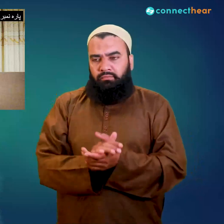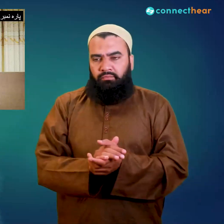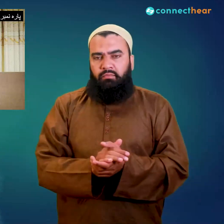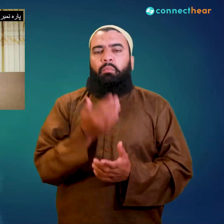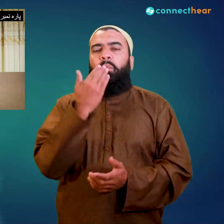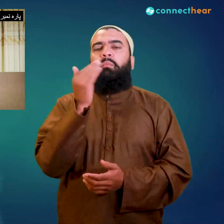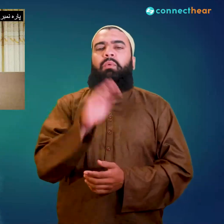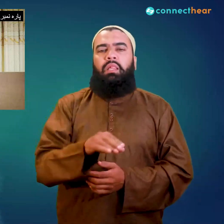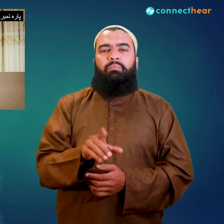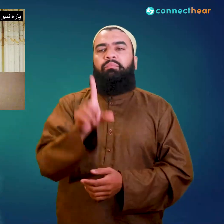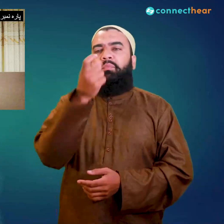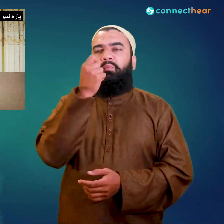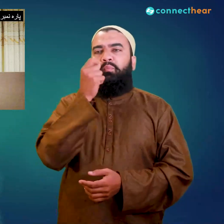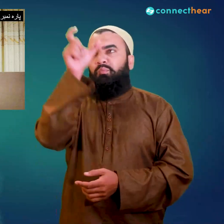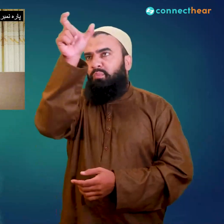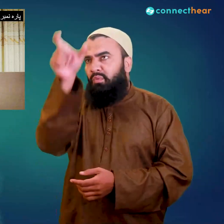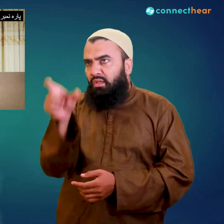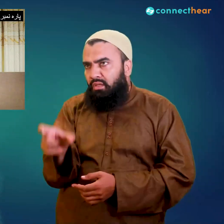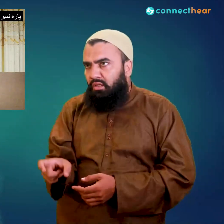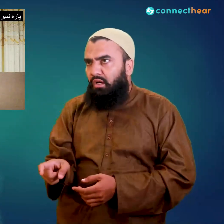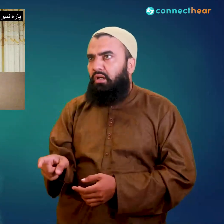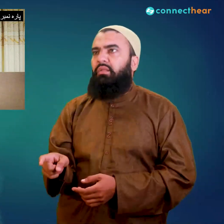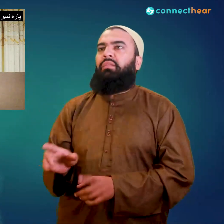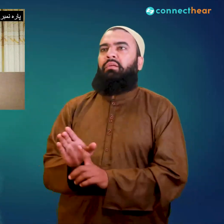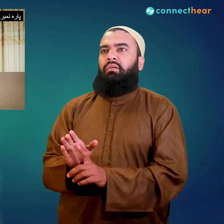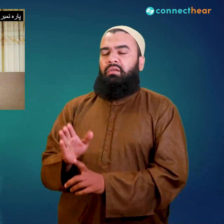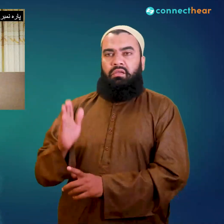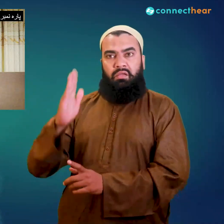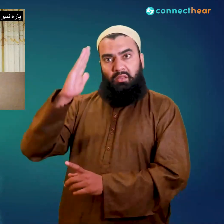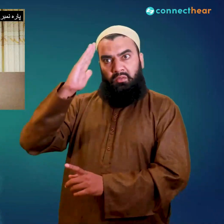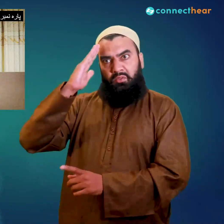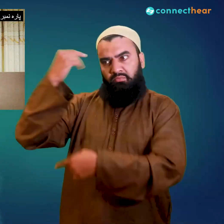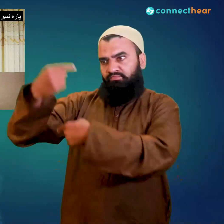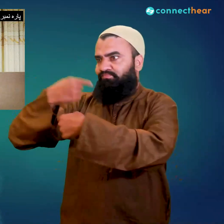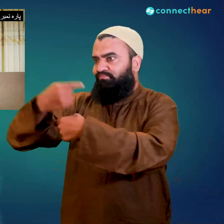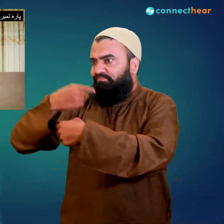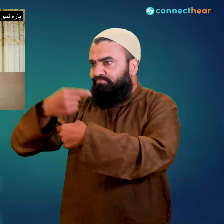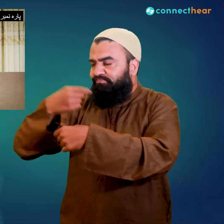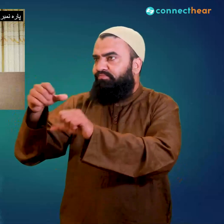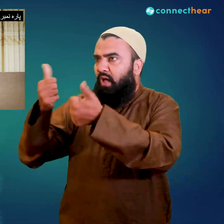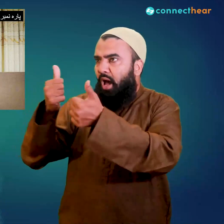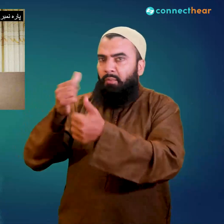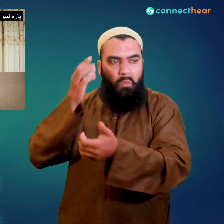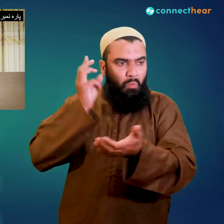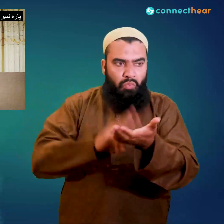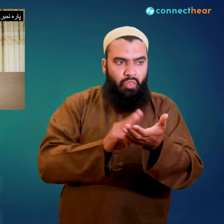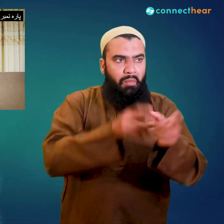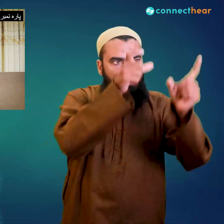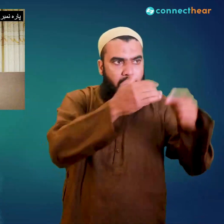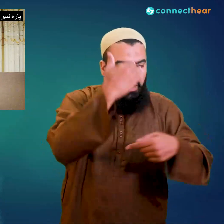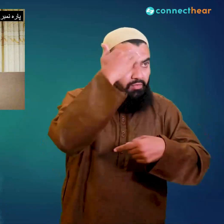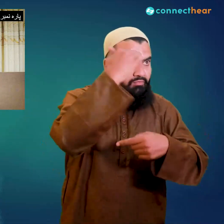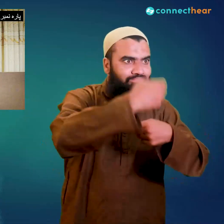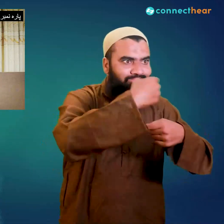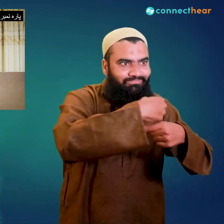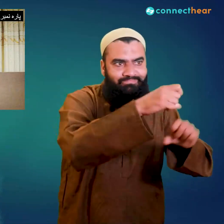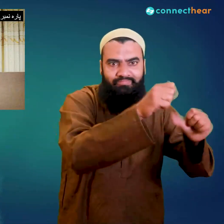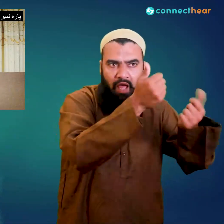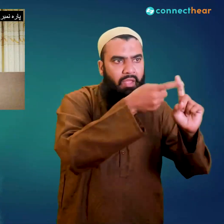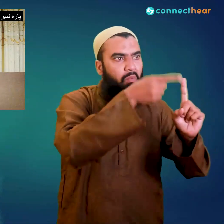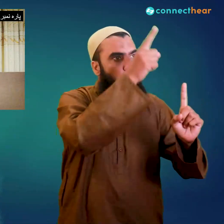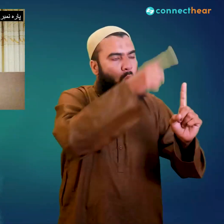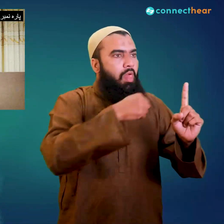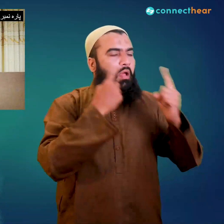یعنی ایسا شخص کہ جو علم رکھتا ہے اس چیز کا جو آپ کے رب نے حق کے ساتھ نازل کی، یعنی حق کا، شریعت